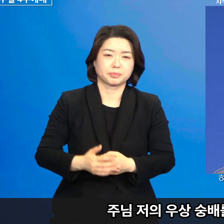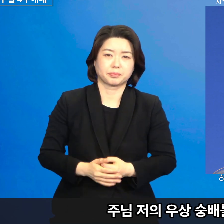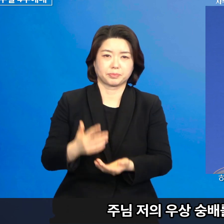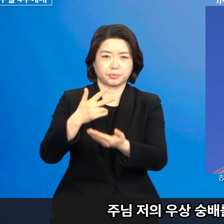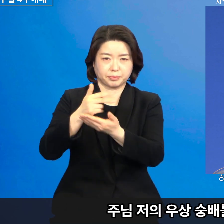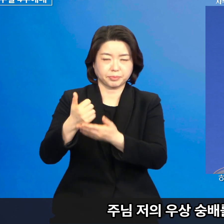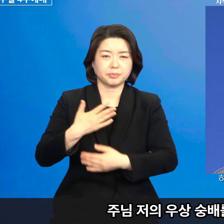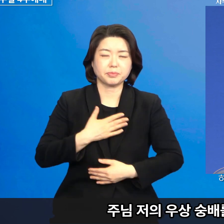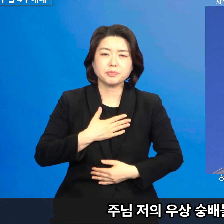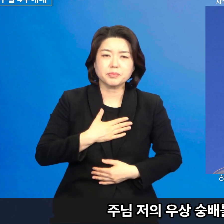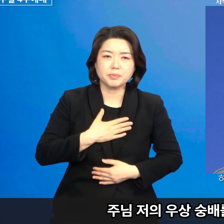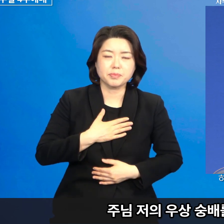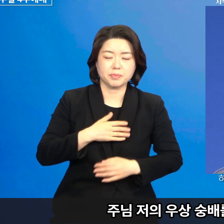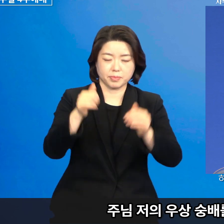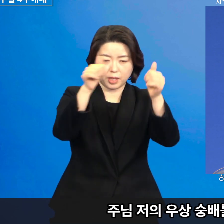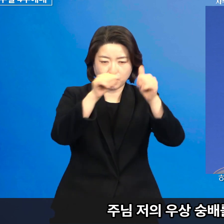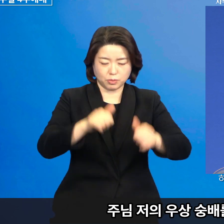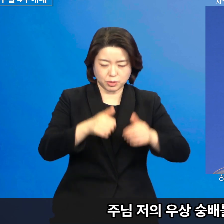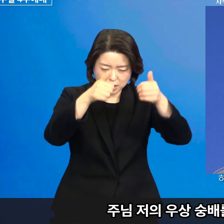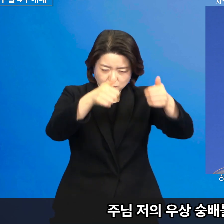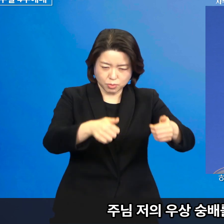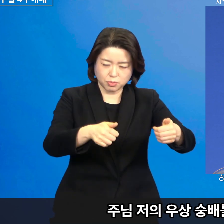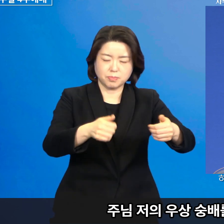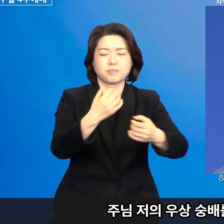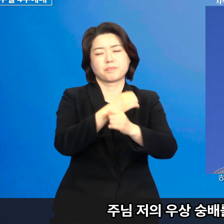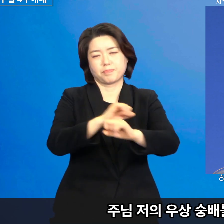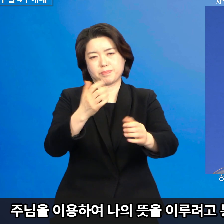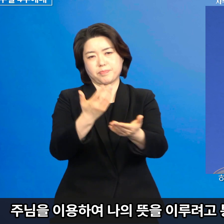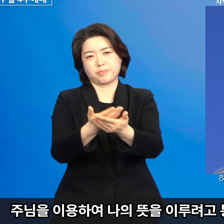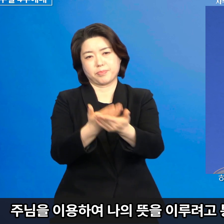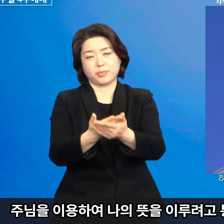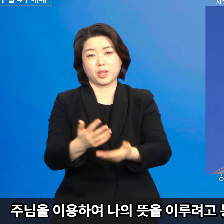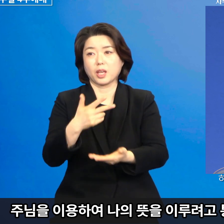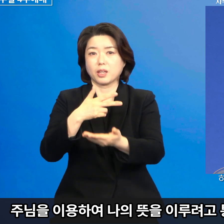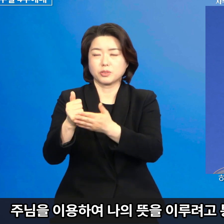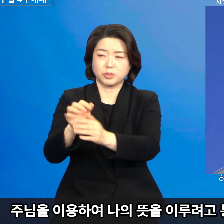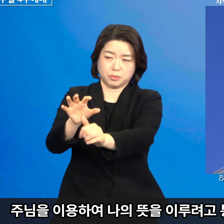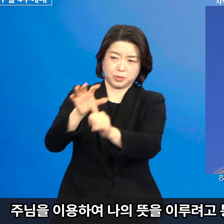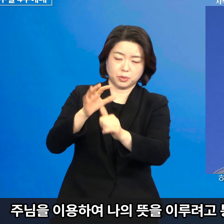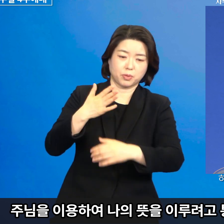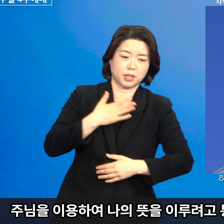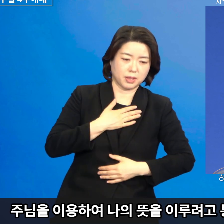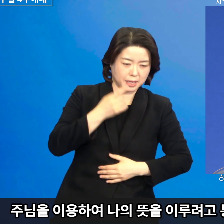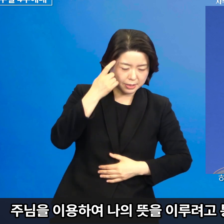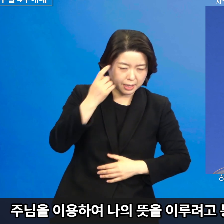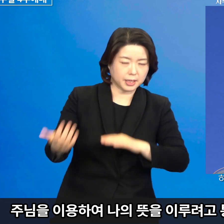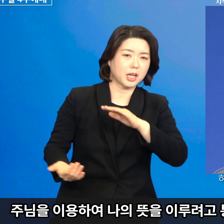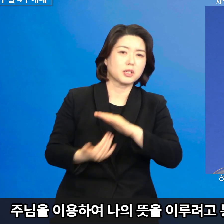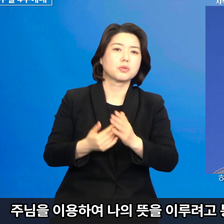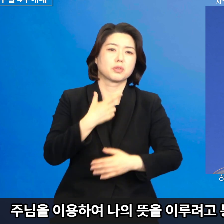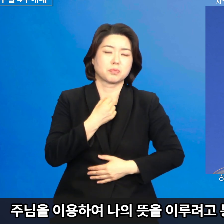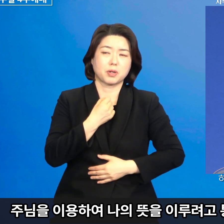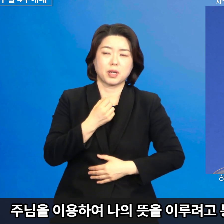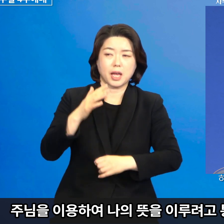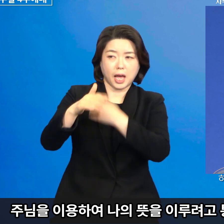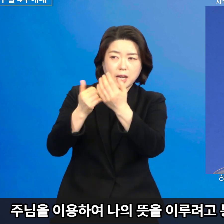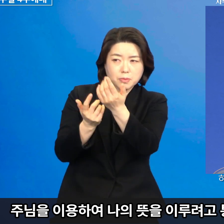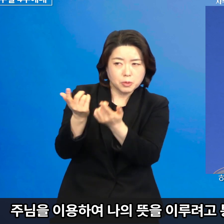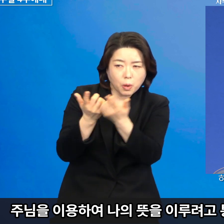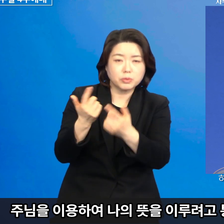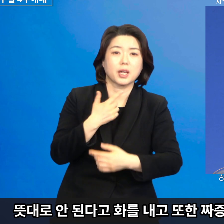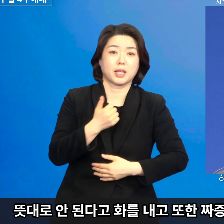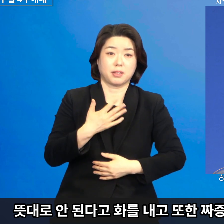주님, 저의 우상 숭배를 용서해 주십시오. 주님을 이용하여 나의 뜻을 이루려고 통제하려 했던 죄를 용서해